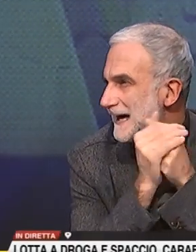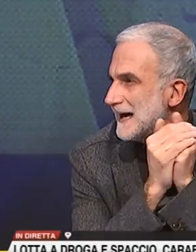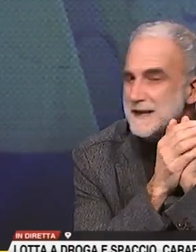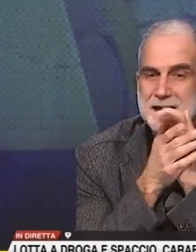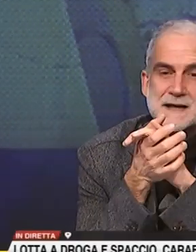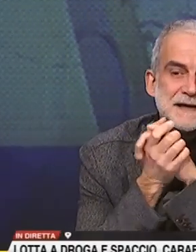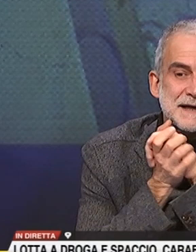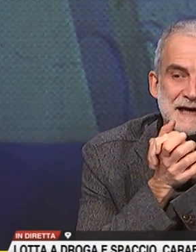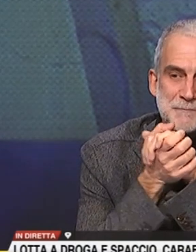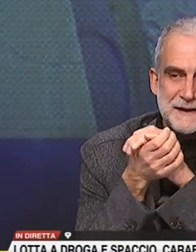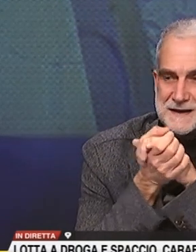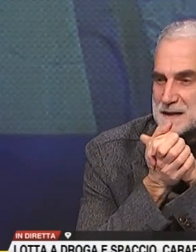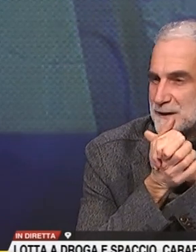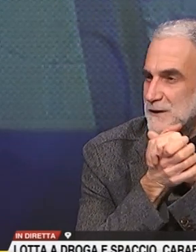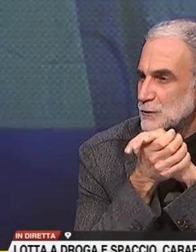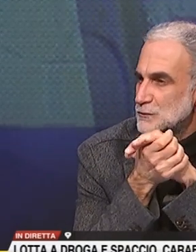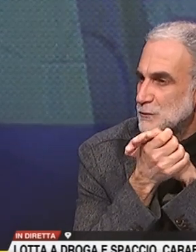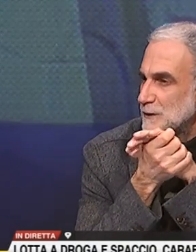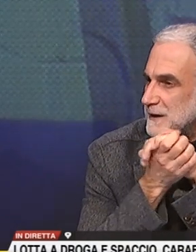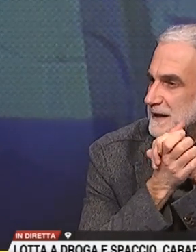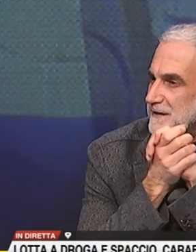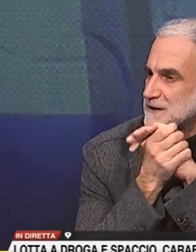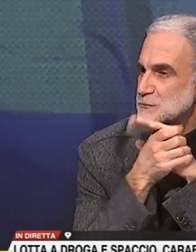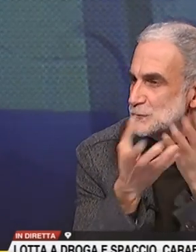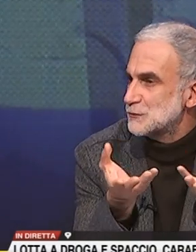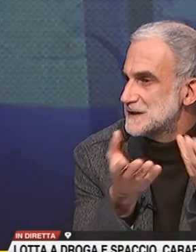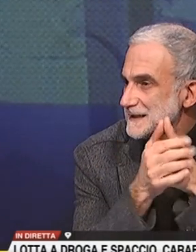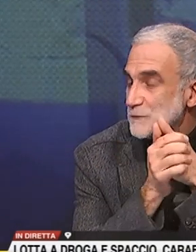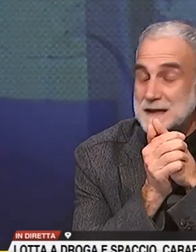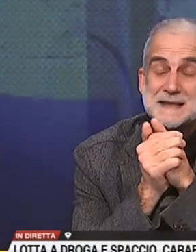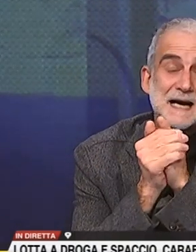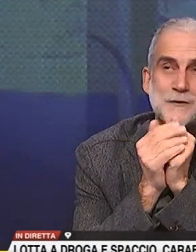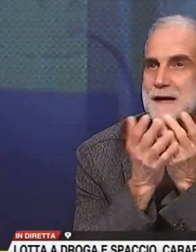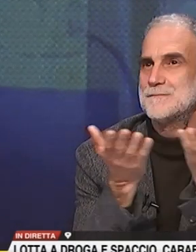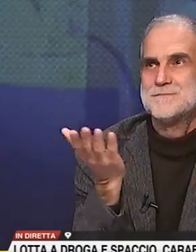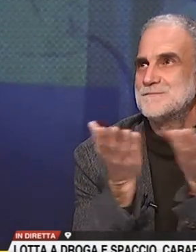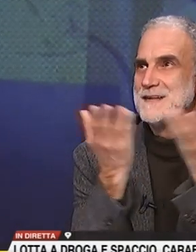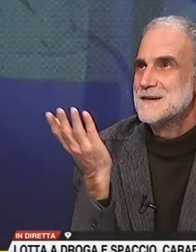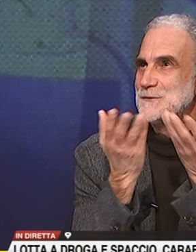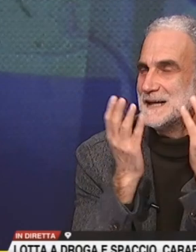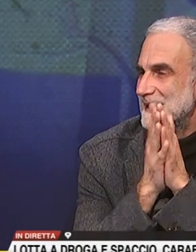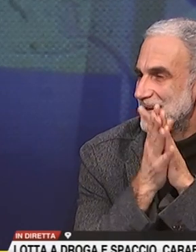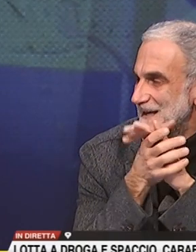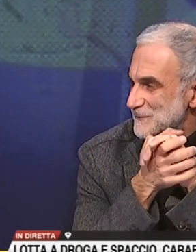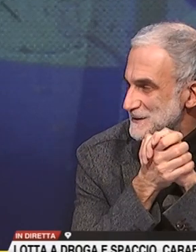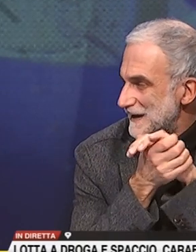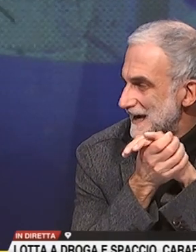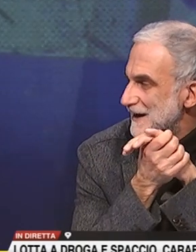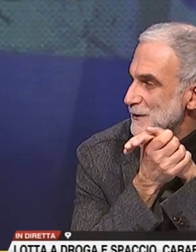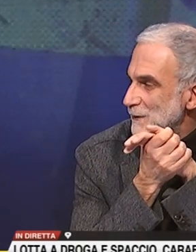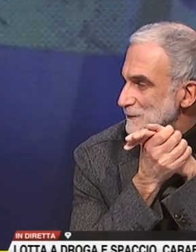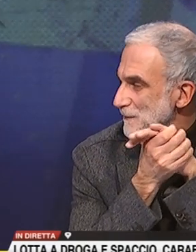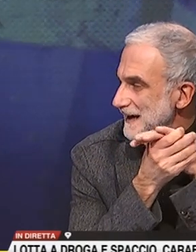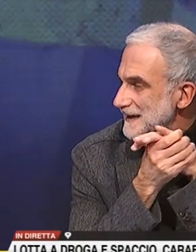che, esatto, è legale, che sia pericoloso quello che viene assunto con certe modalità. Allora, la questione